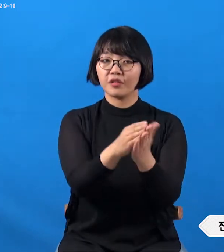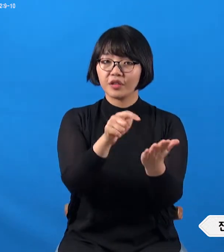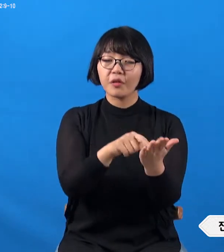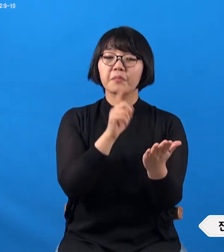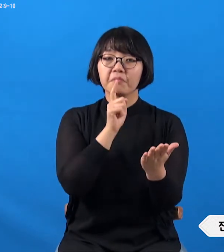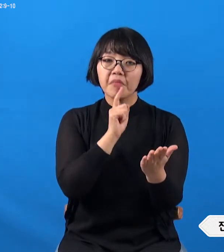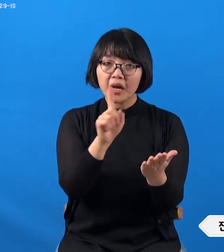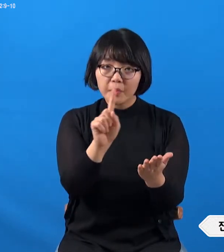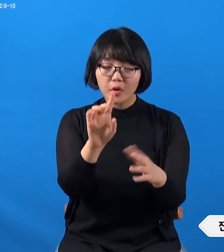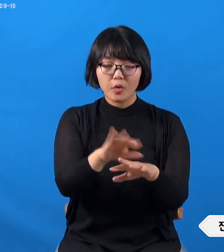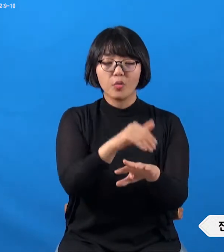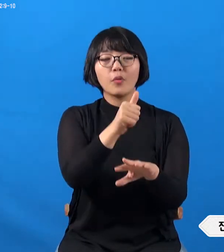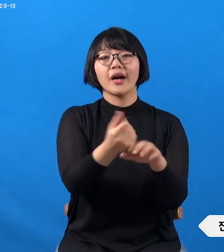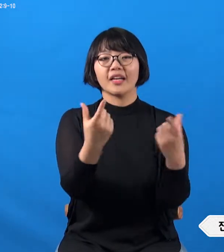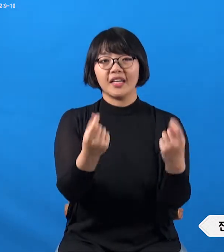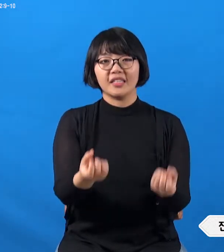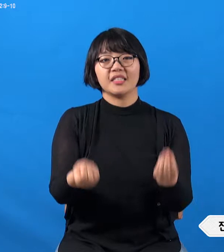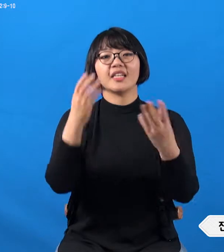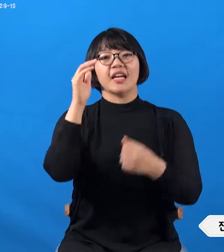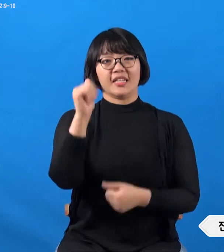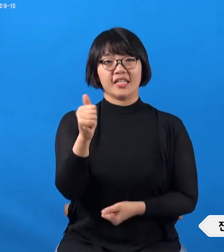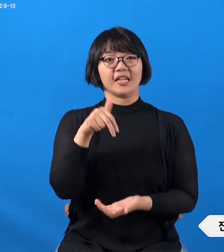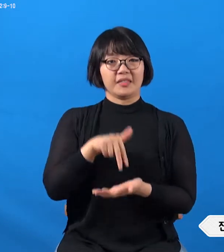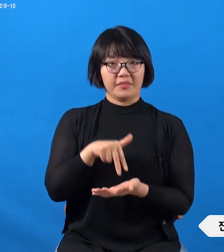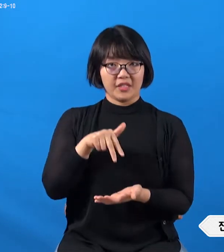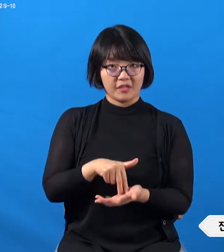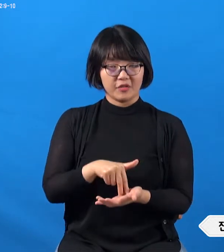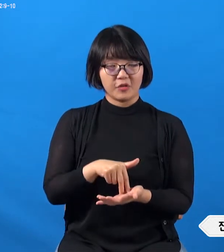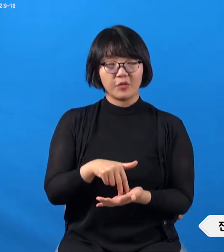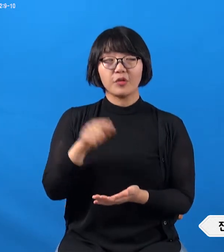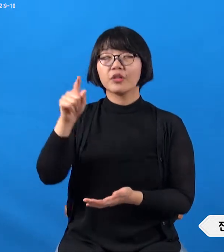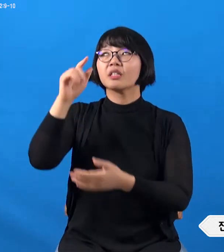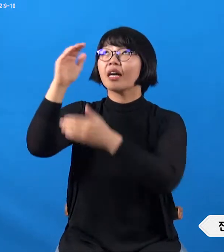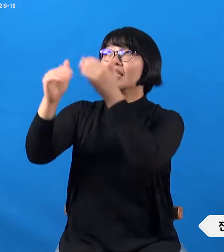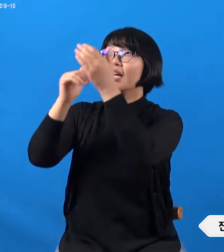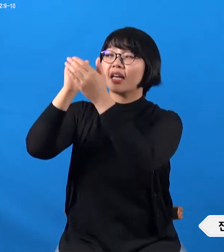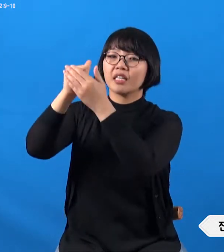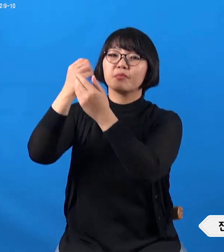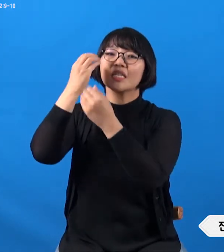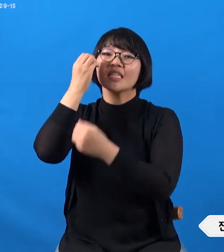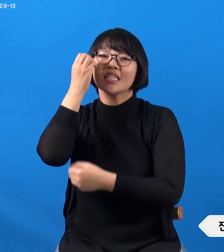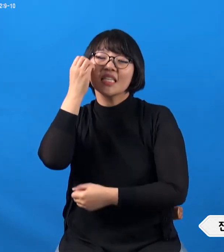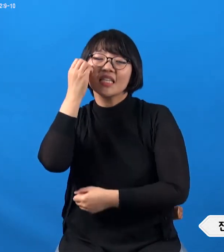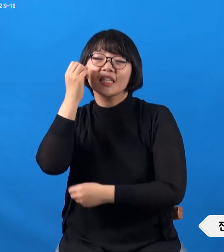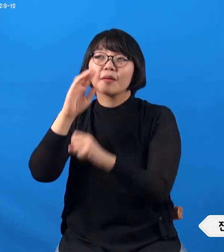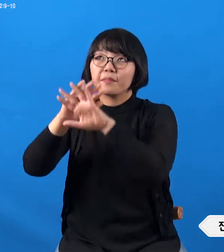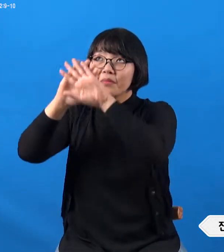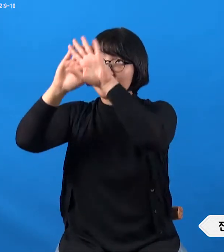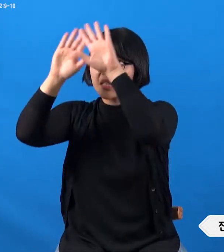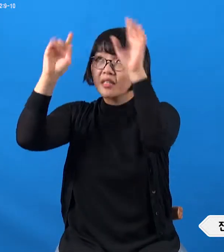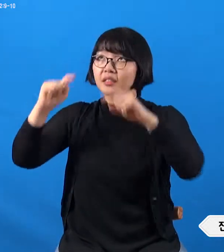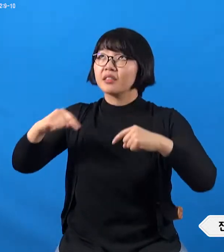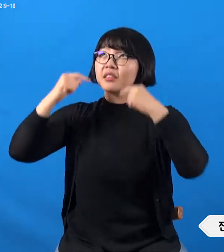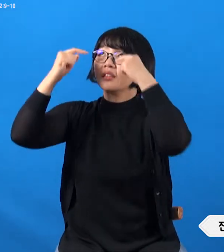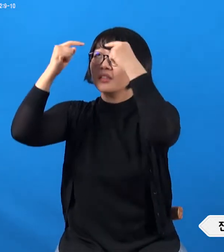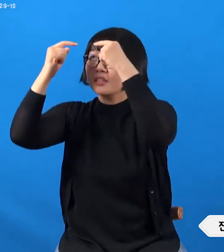말씀합니다. 왕같은 제사장으로 그의 기이한 빛으로 인도하신 아름다운